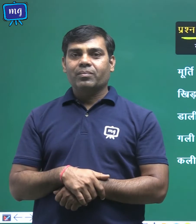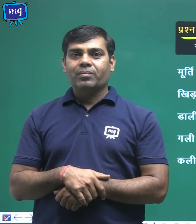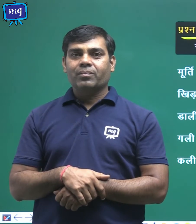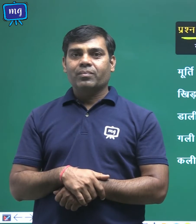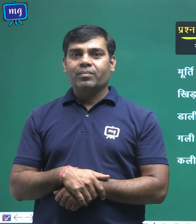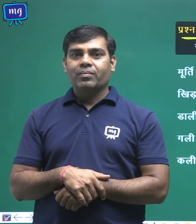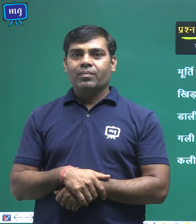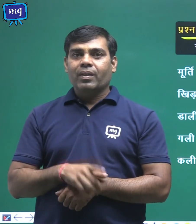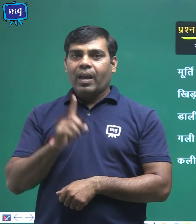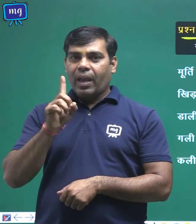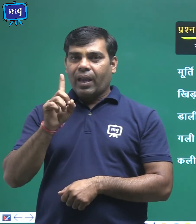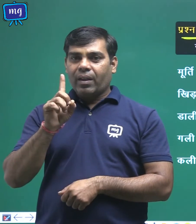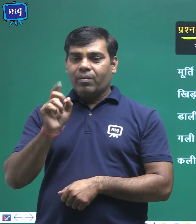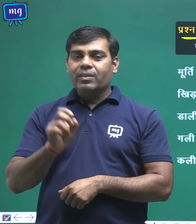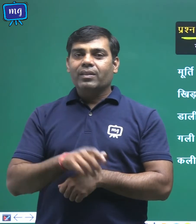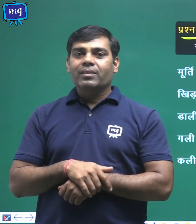एक वचन